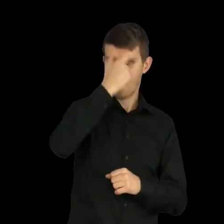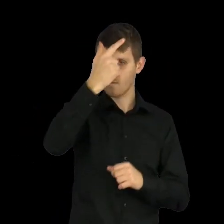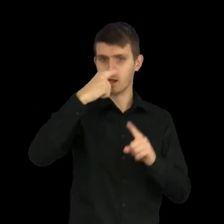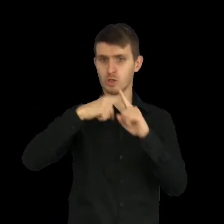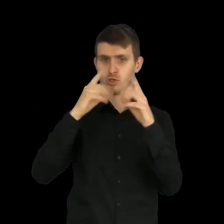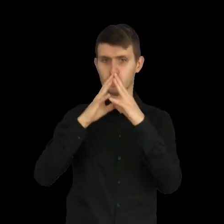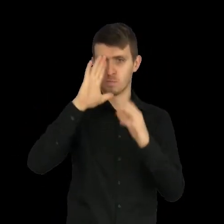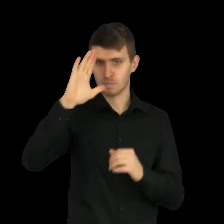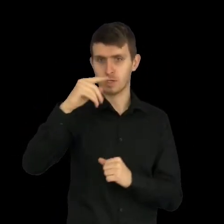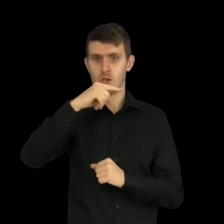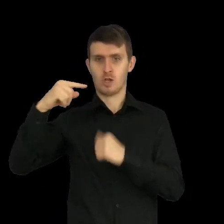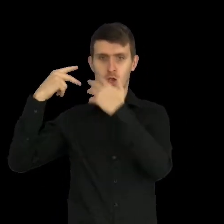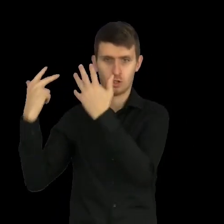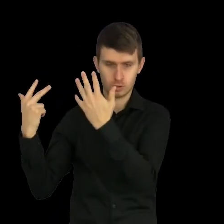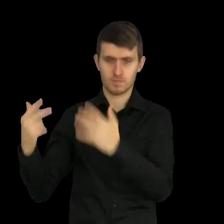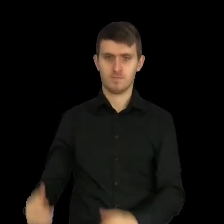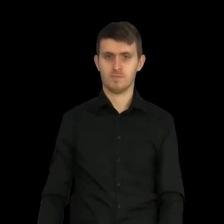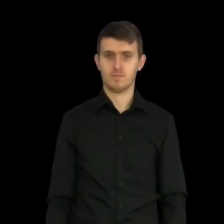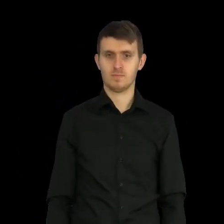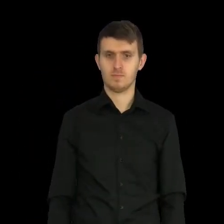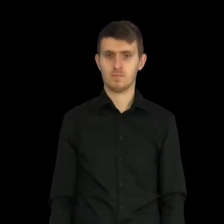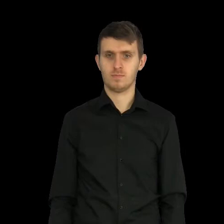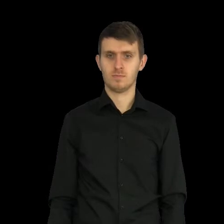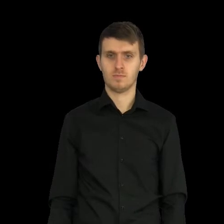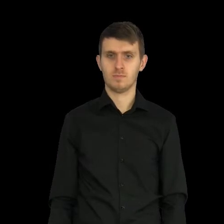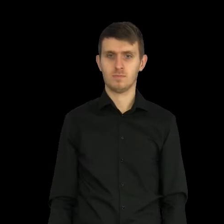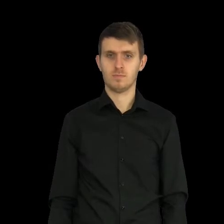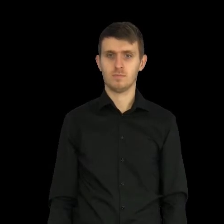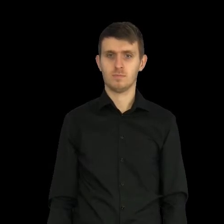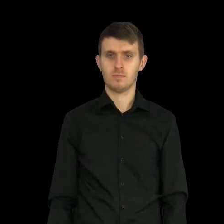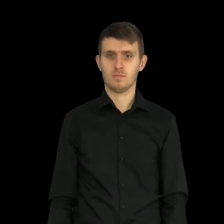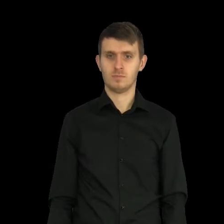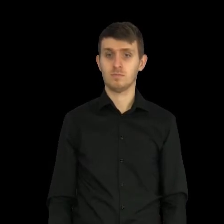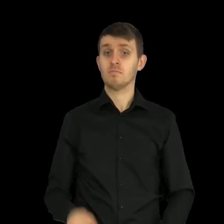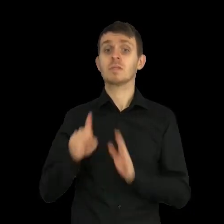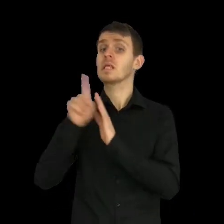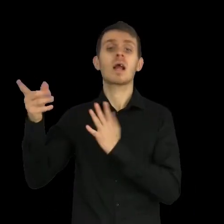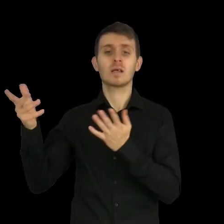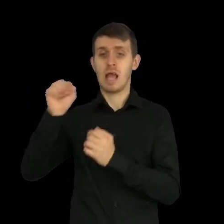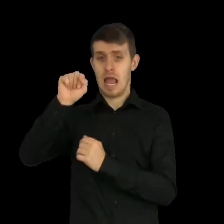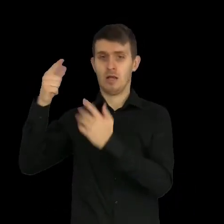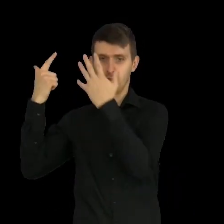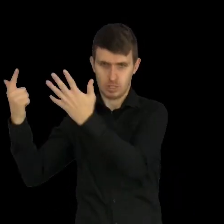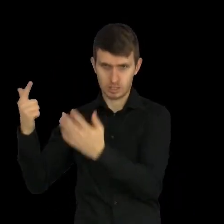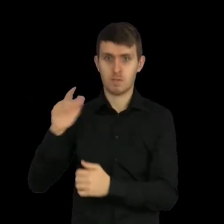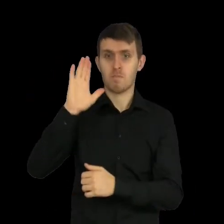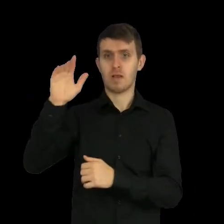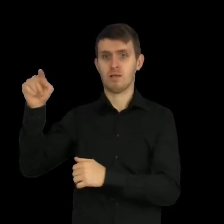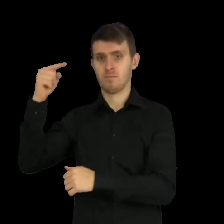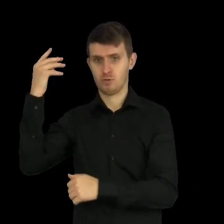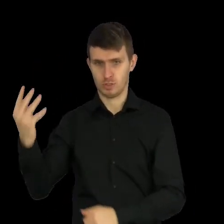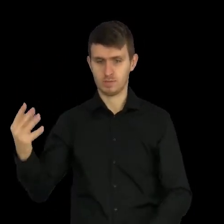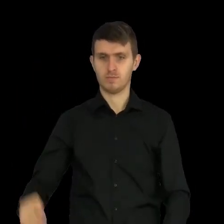Mamy obliczyć wartość wyrażenia a kwadrat, dodać 10b, odjąć 8, dla a równego